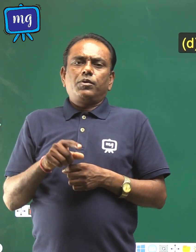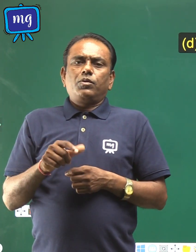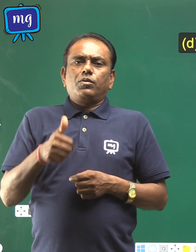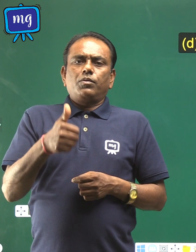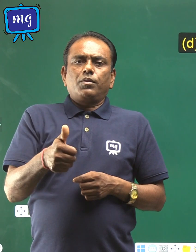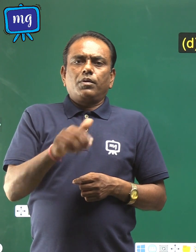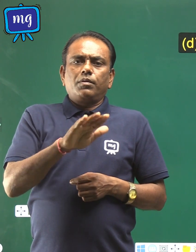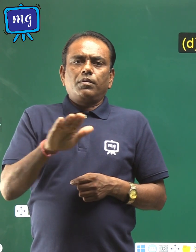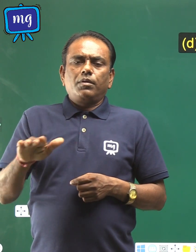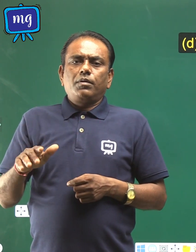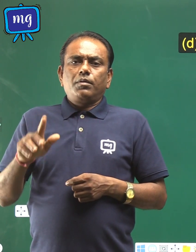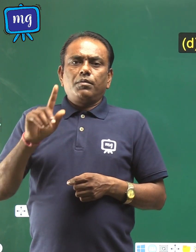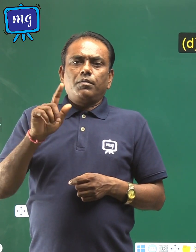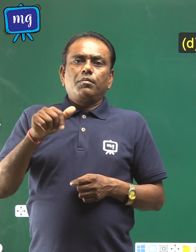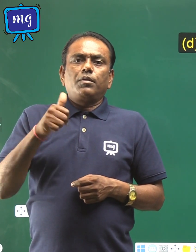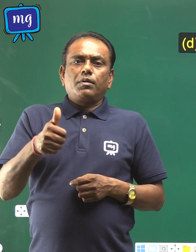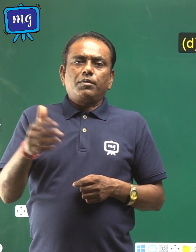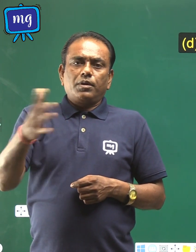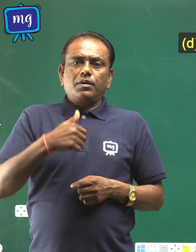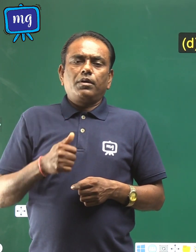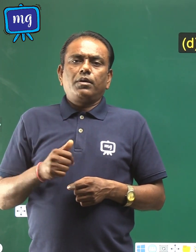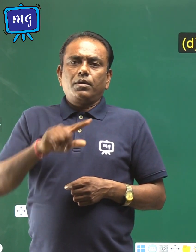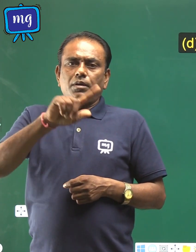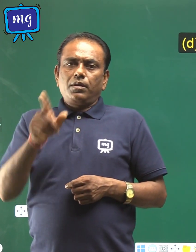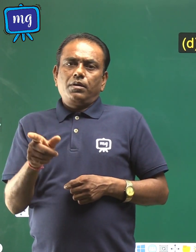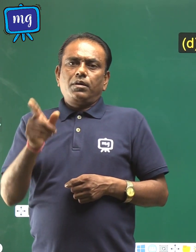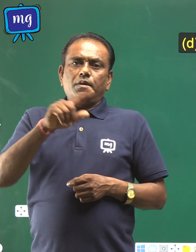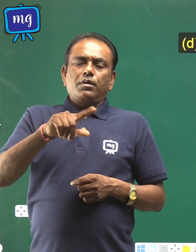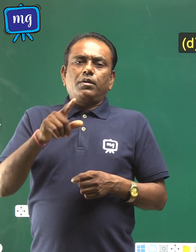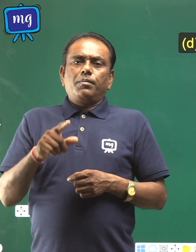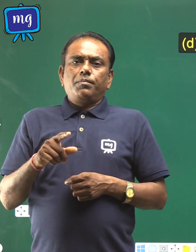ठीक है बच्चों, फिर हमने ये जो चाप काटा